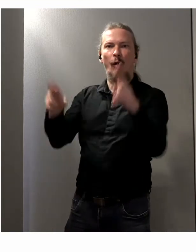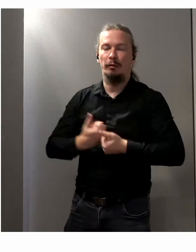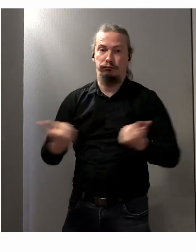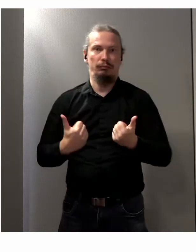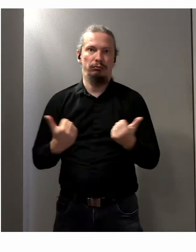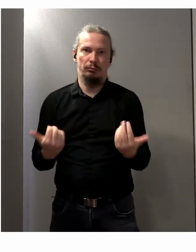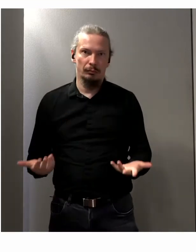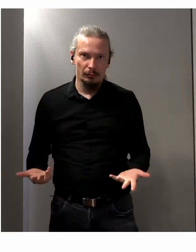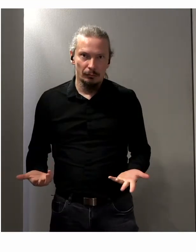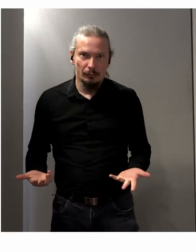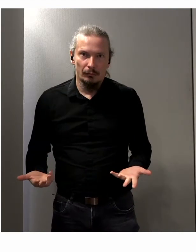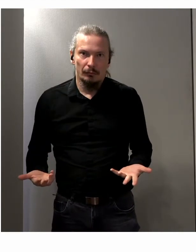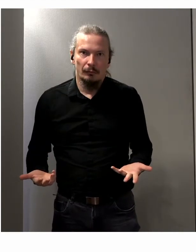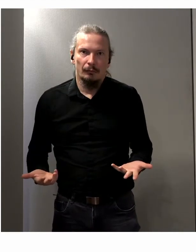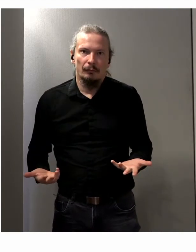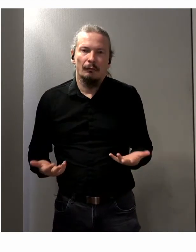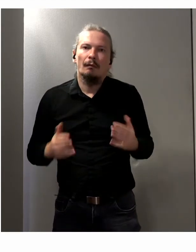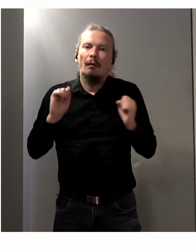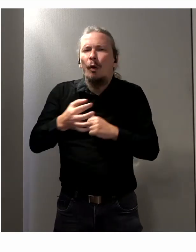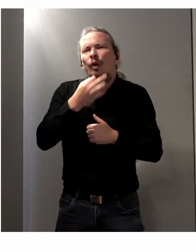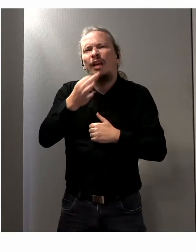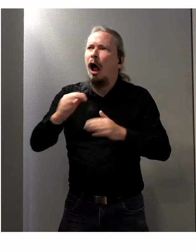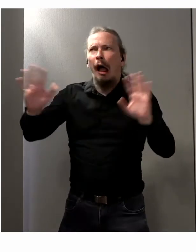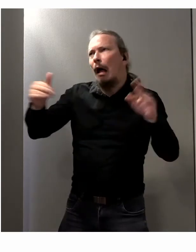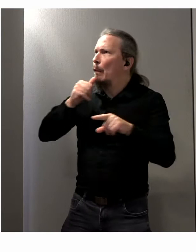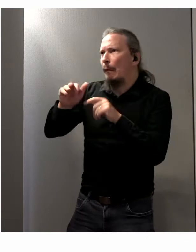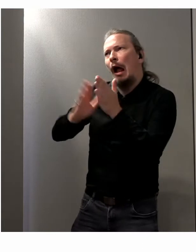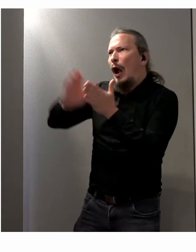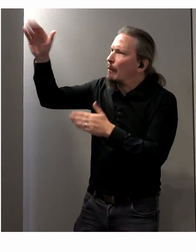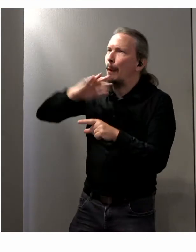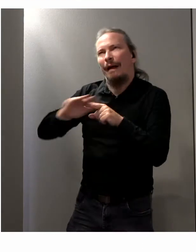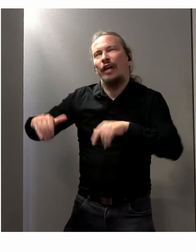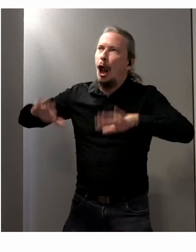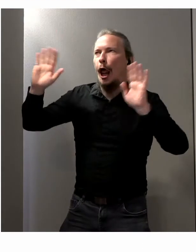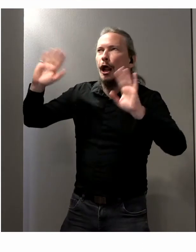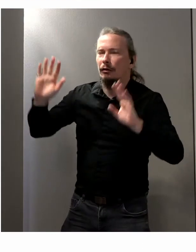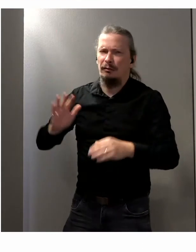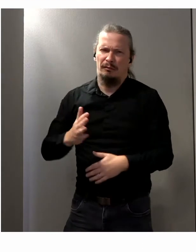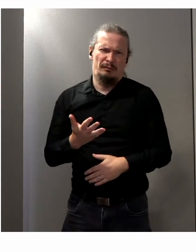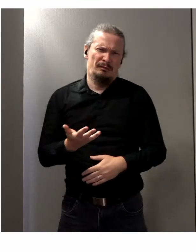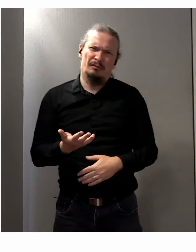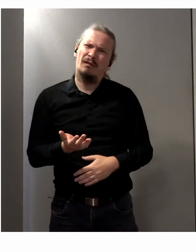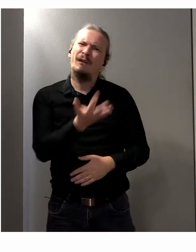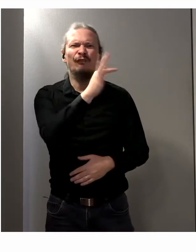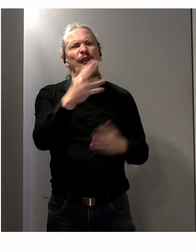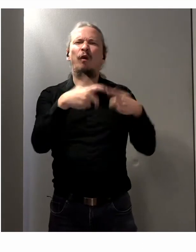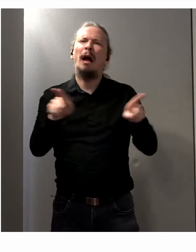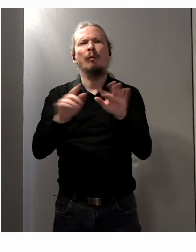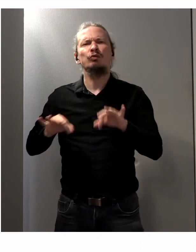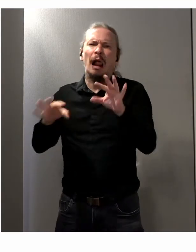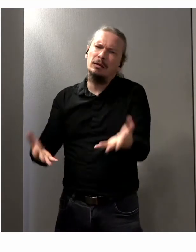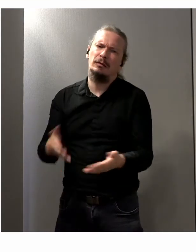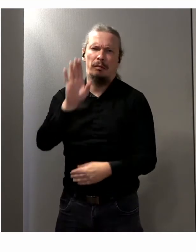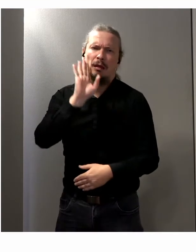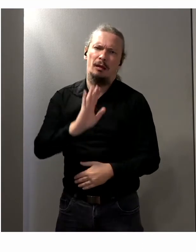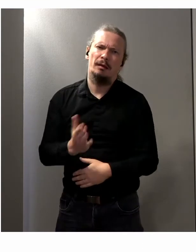internationaux. Alors on peut dire, ces engagements, on ne peut pas les tenir. Écoutez, que la France ne soit pas l'Australie, si